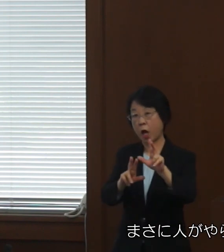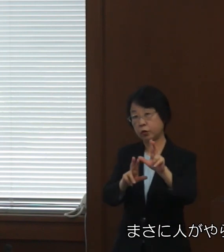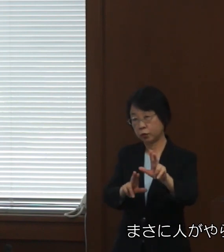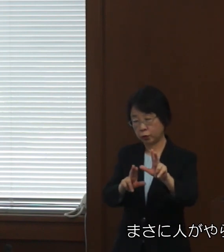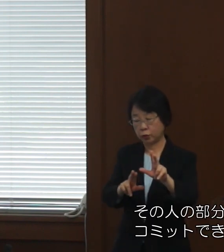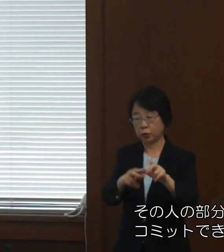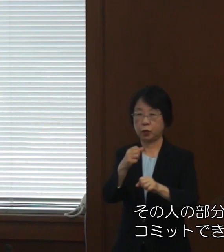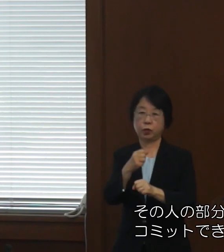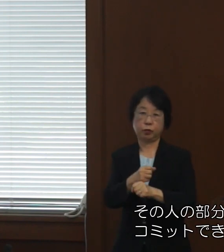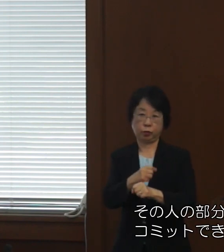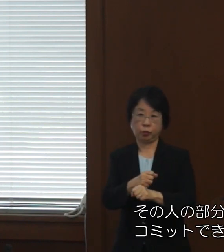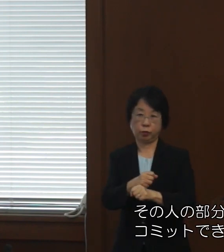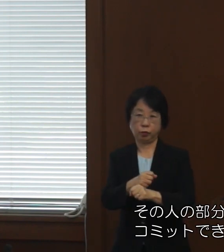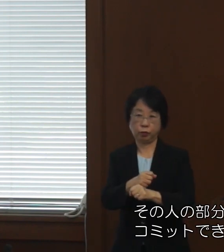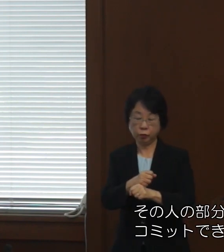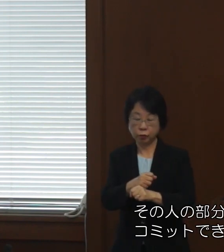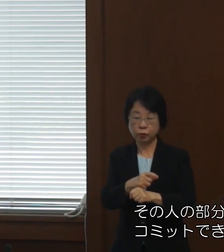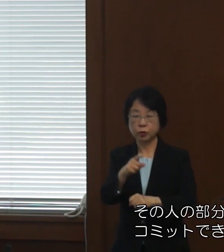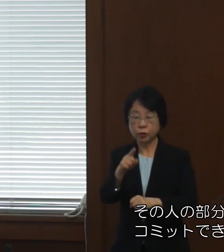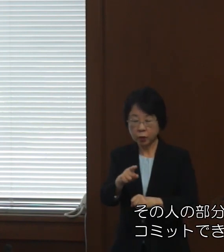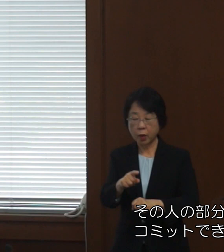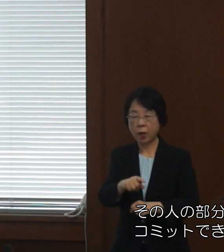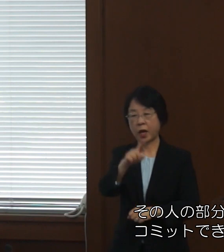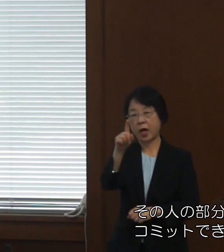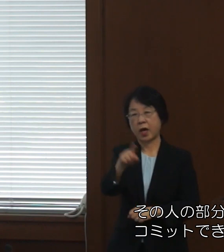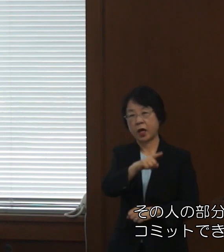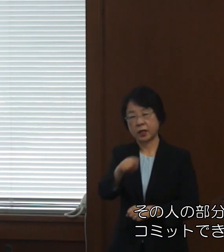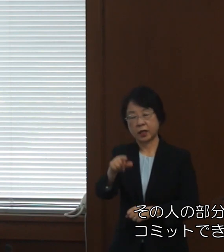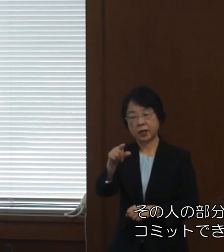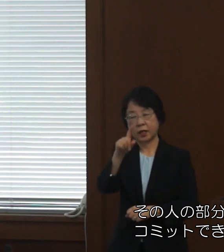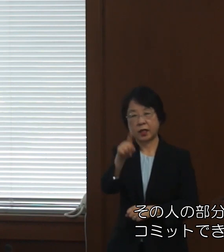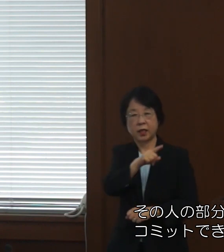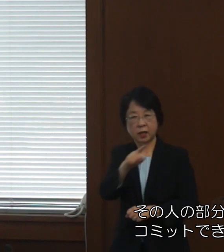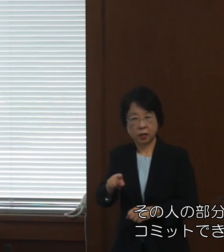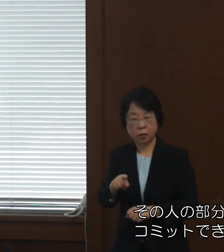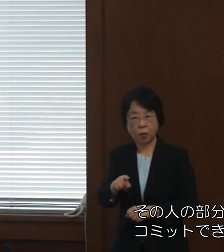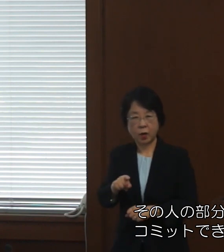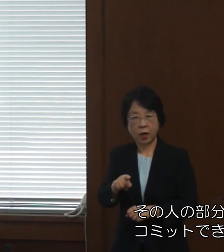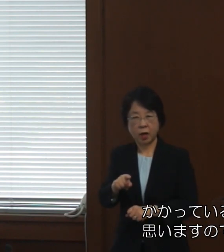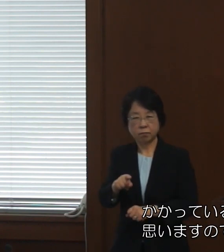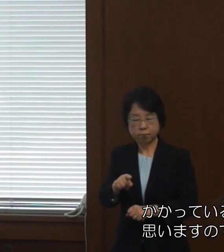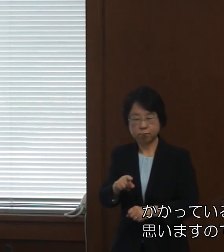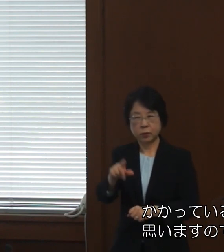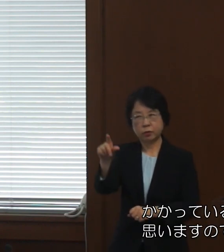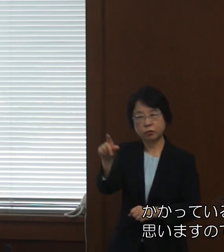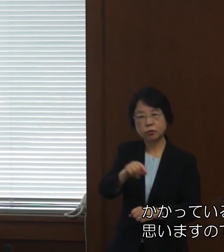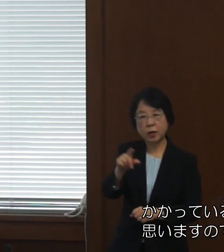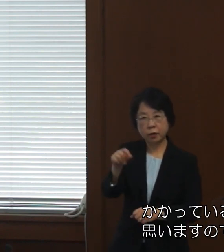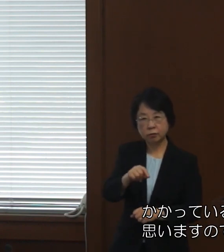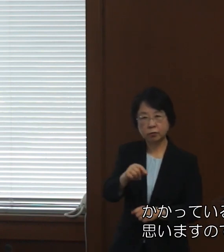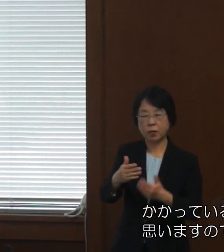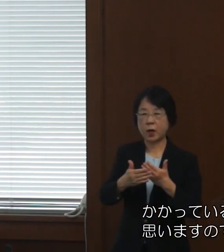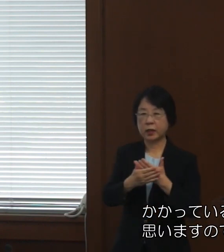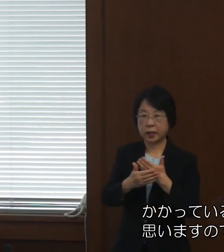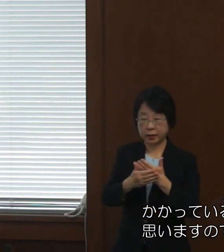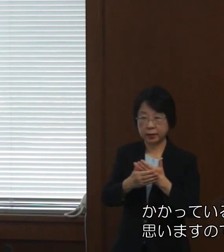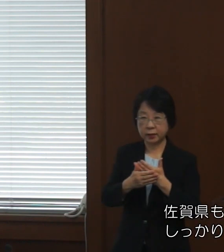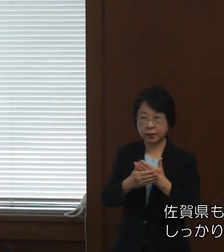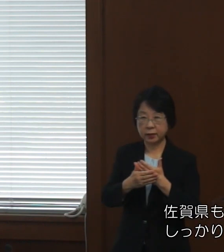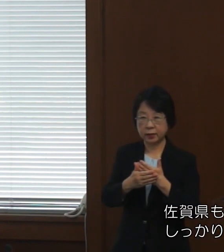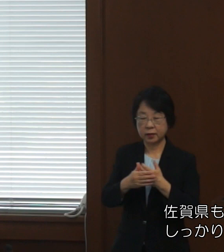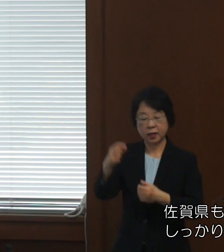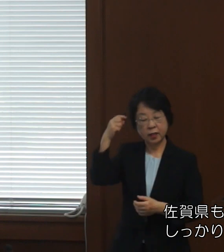やらなければいけないのでその人の部分がどうこの運用にコミットできるのかというところにかかってるのかなというふうに思いますの